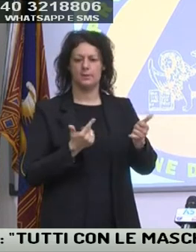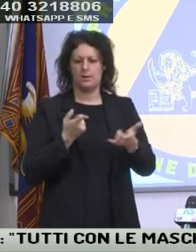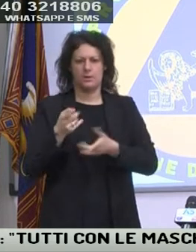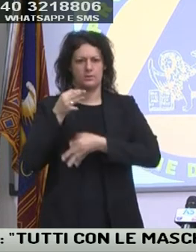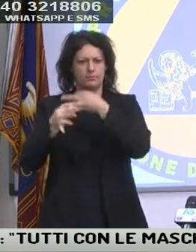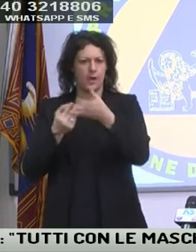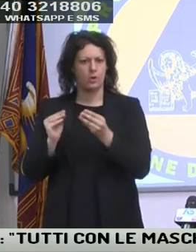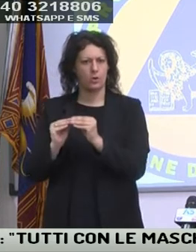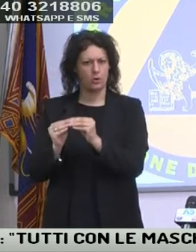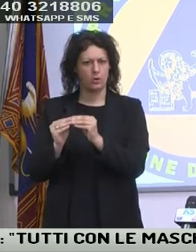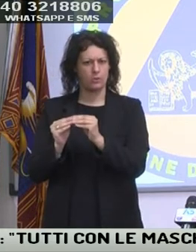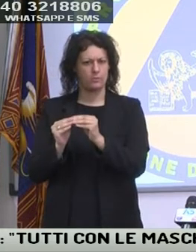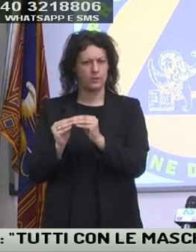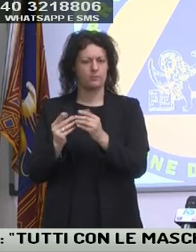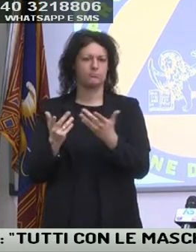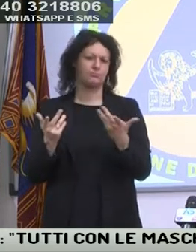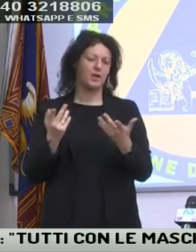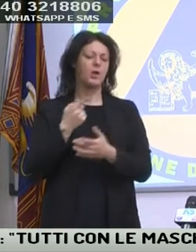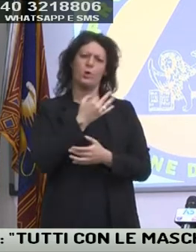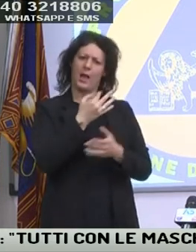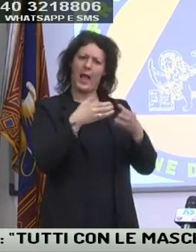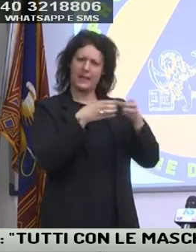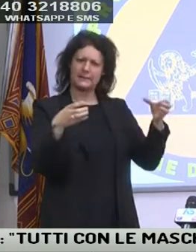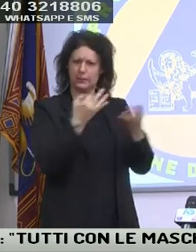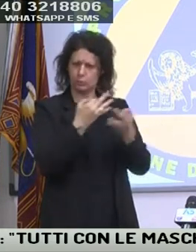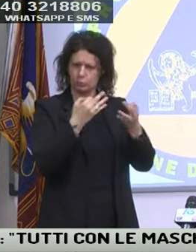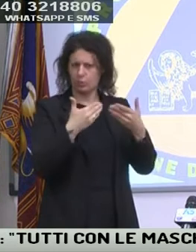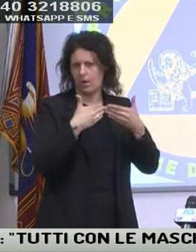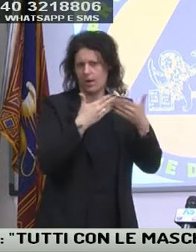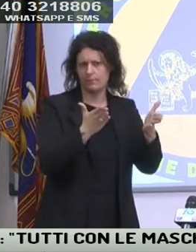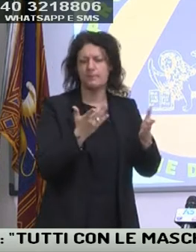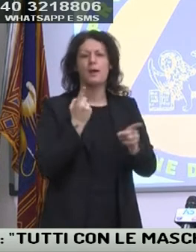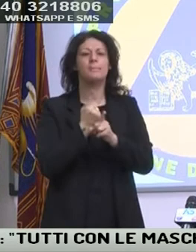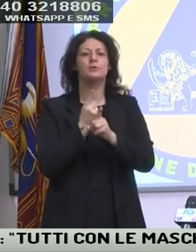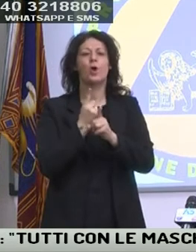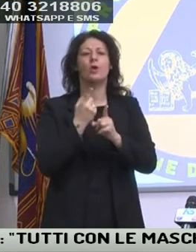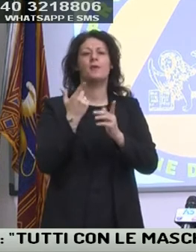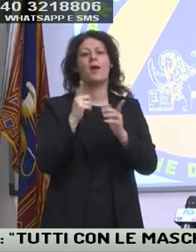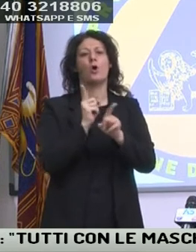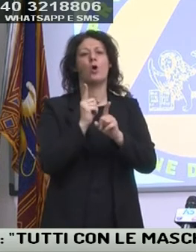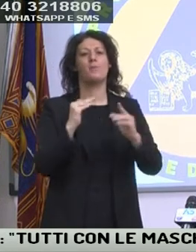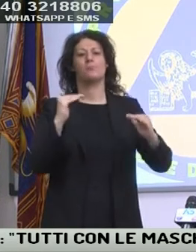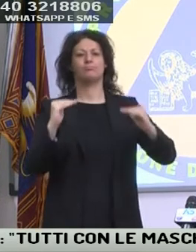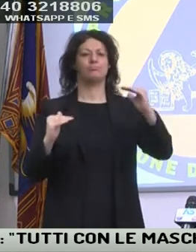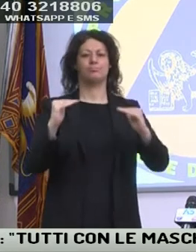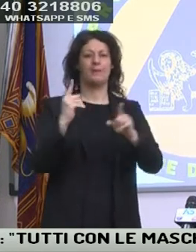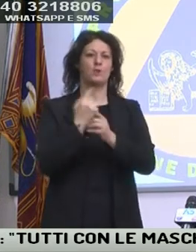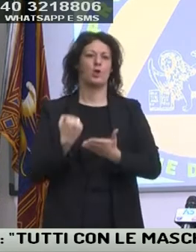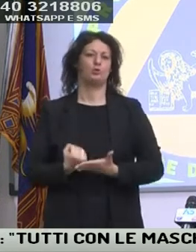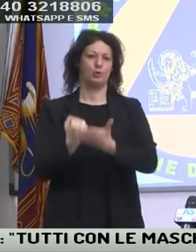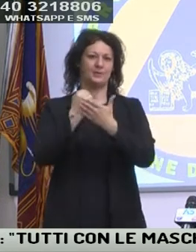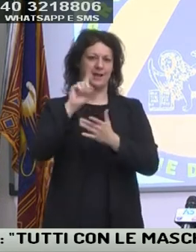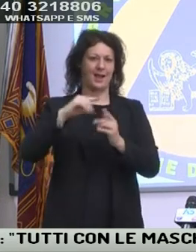ha colpe, però è pur vero che ci vuole anche un criterio che dia una sostenibilità, e quindi io penso che sia